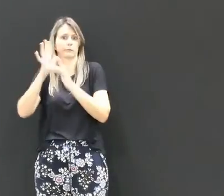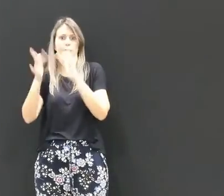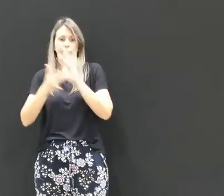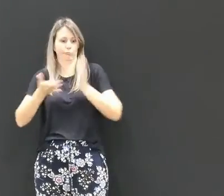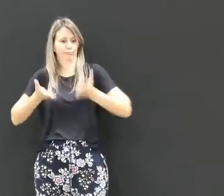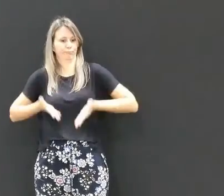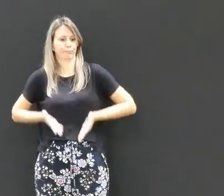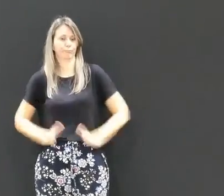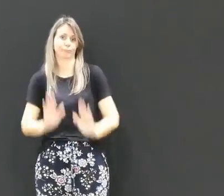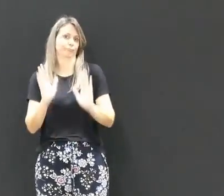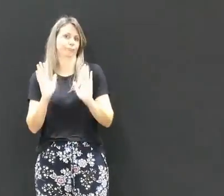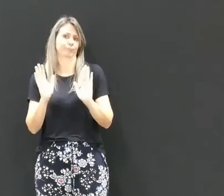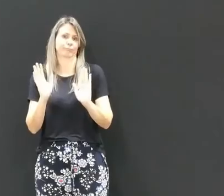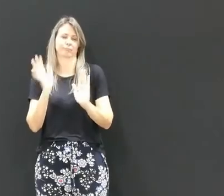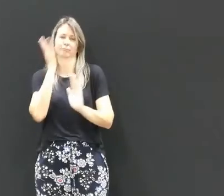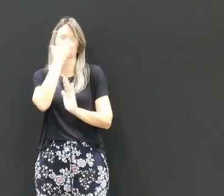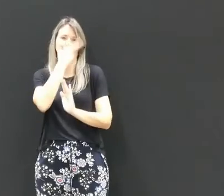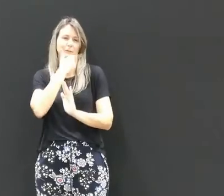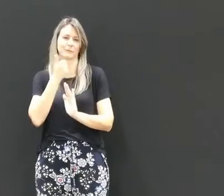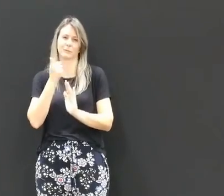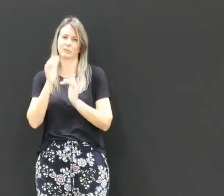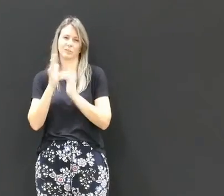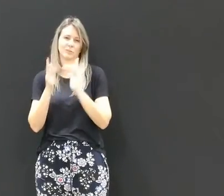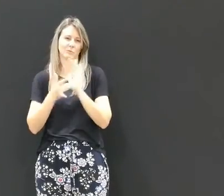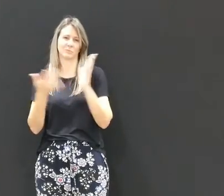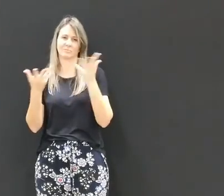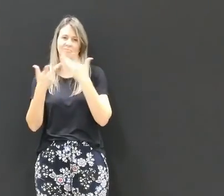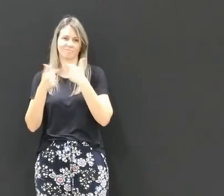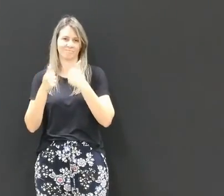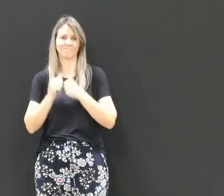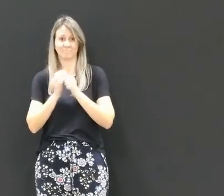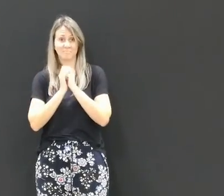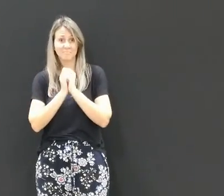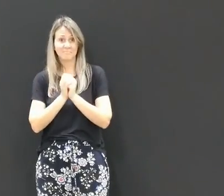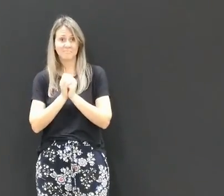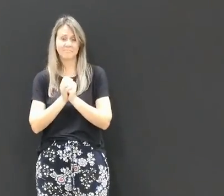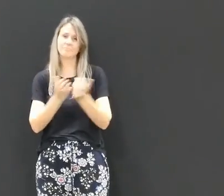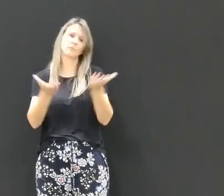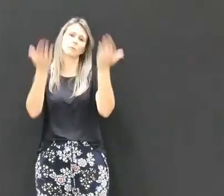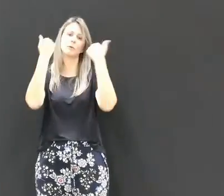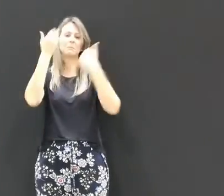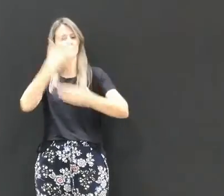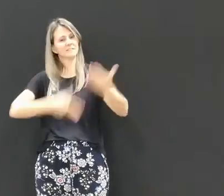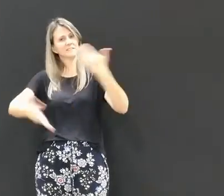um culto especial do Natal que retrata o nascimento de Jesus Cristo. Vai ser maravilhoso, amém?